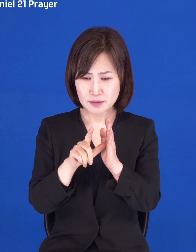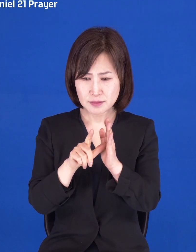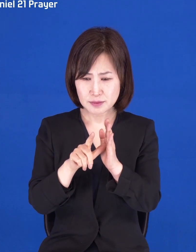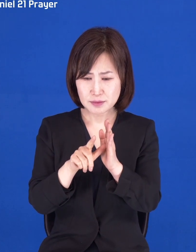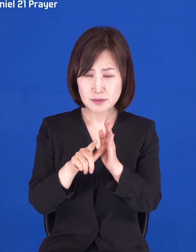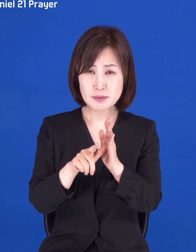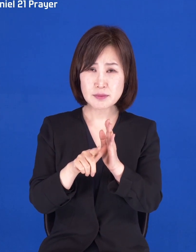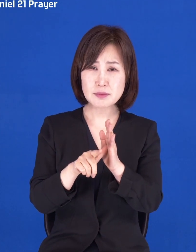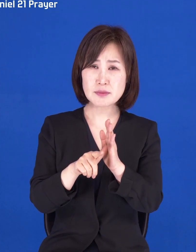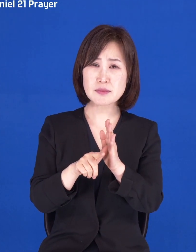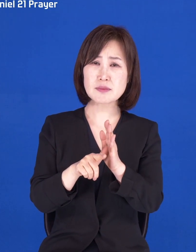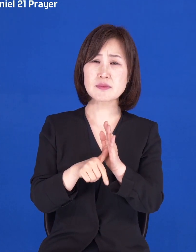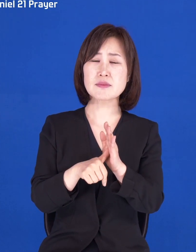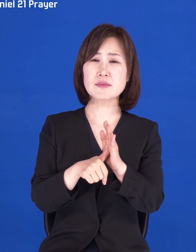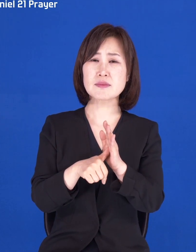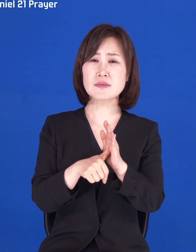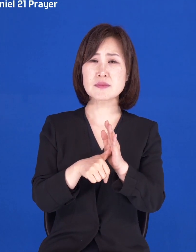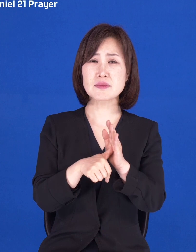헤매일 때